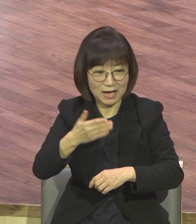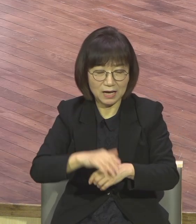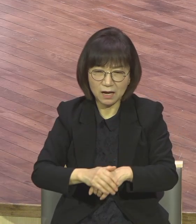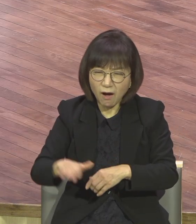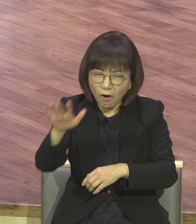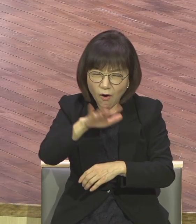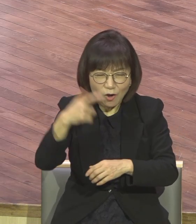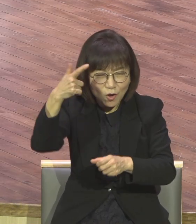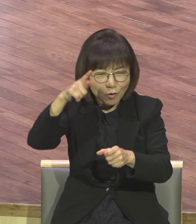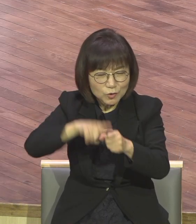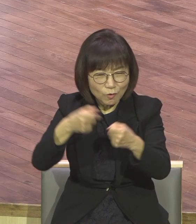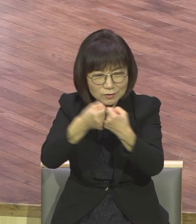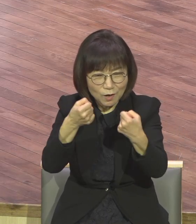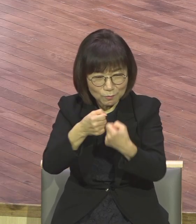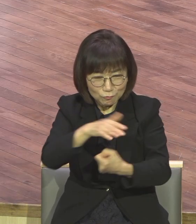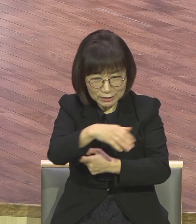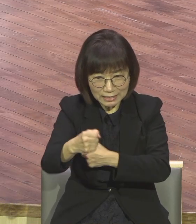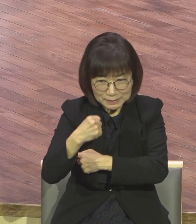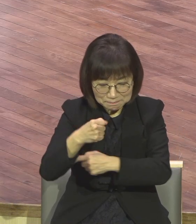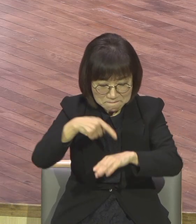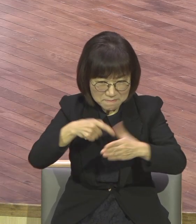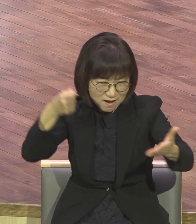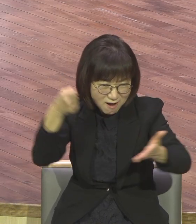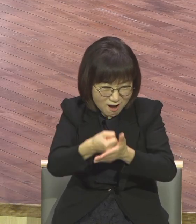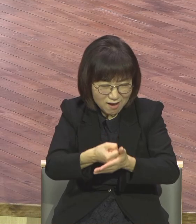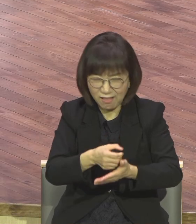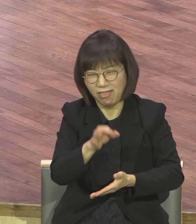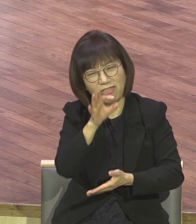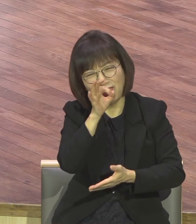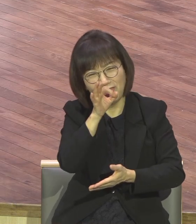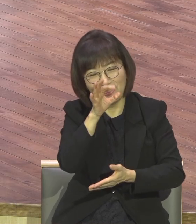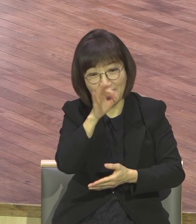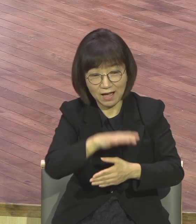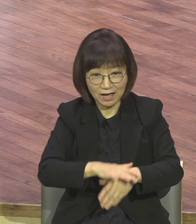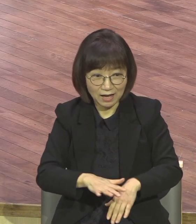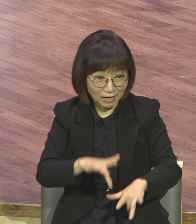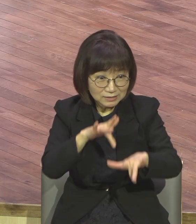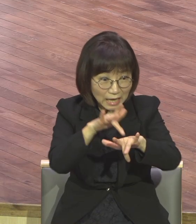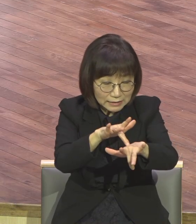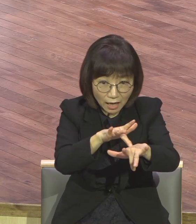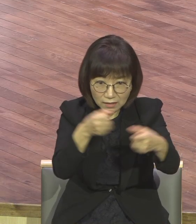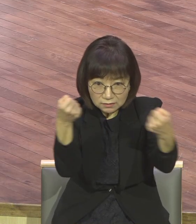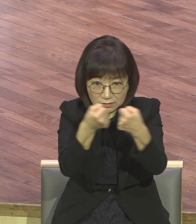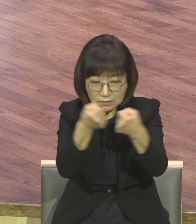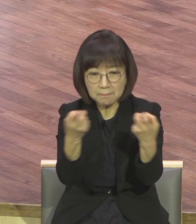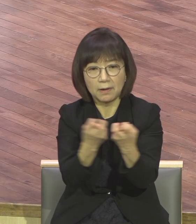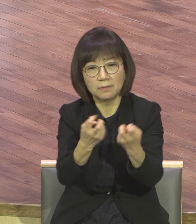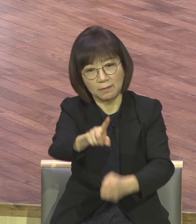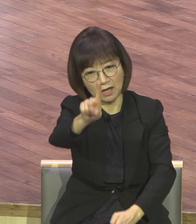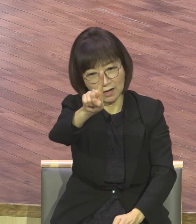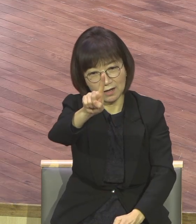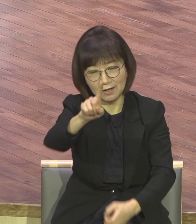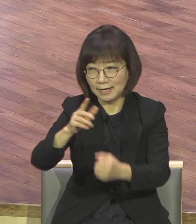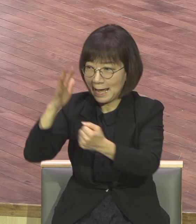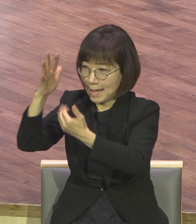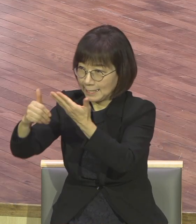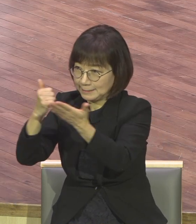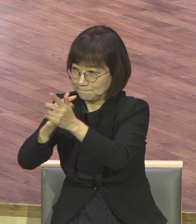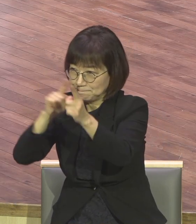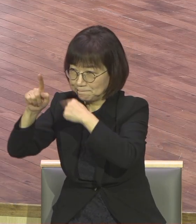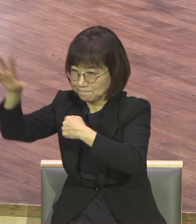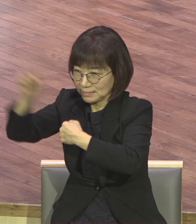인격으로, 우리 지식으로, 우리 결단으로 안 됩니다. 사단과 싸우는 방법 딱 하나밖에 없어요. 하나님의